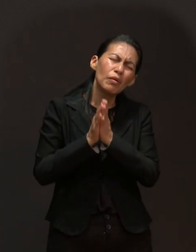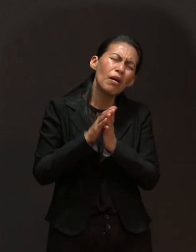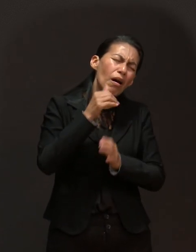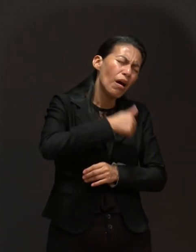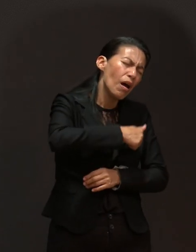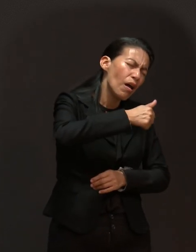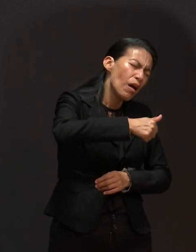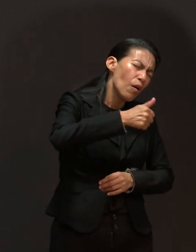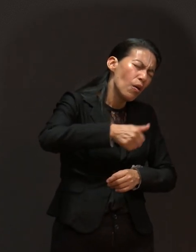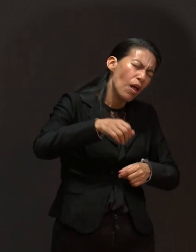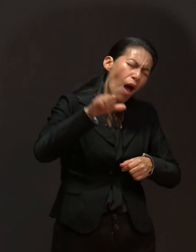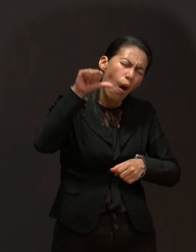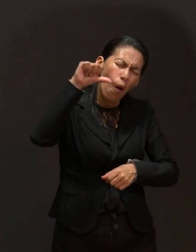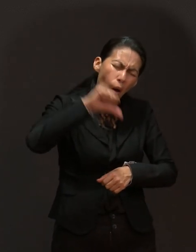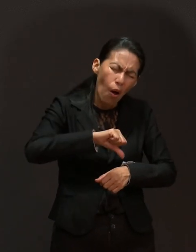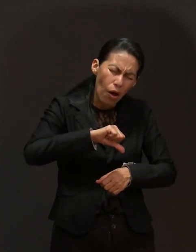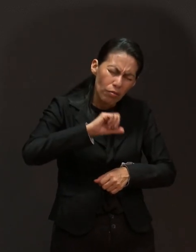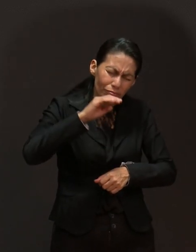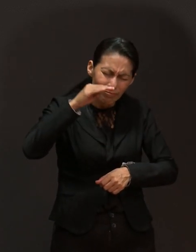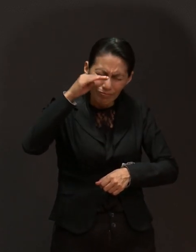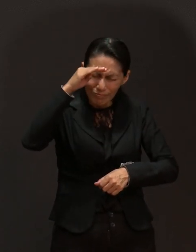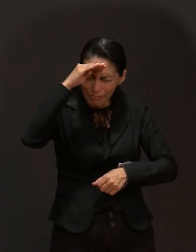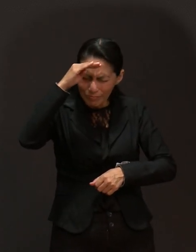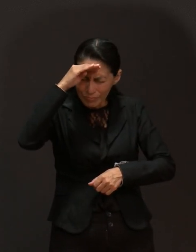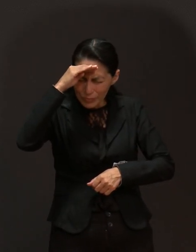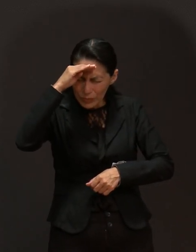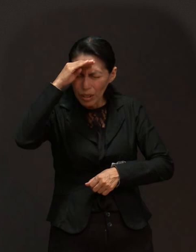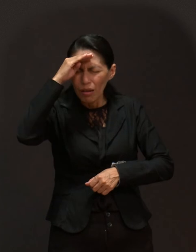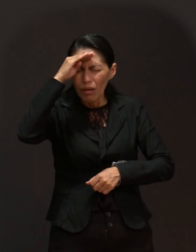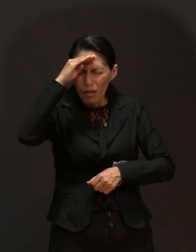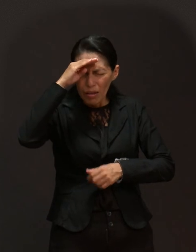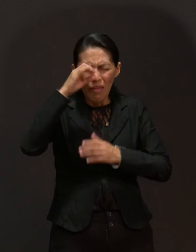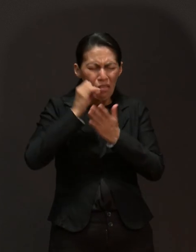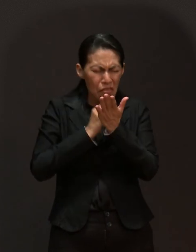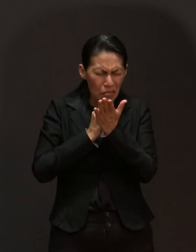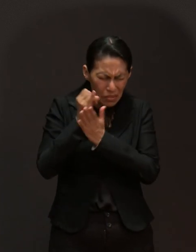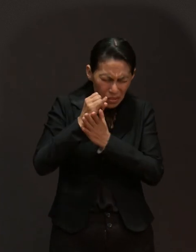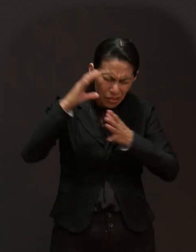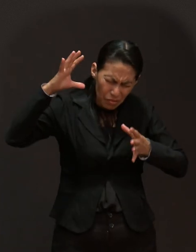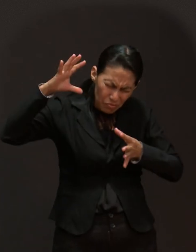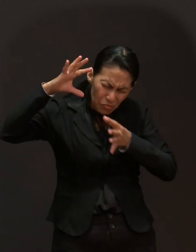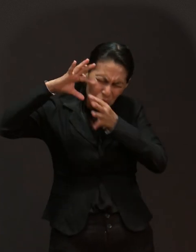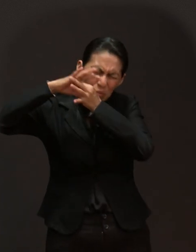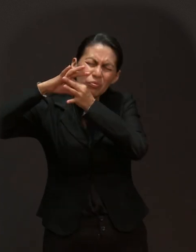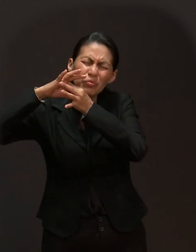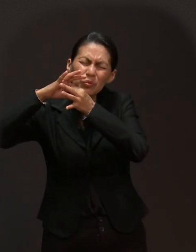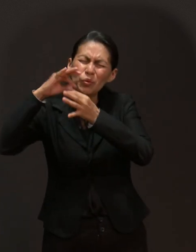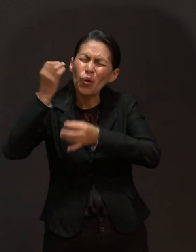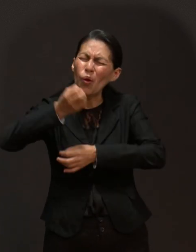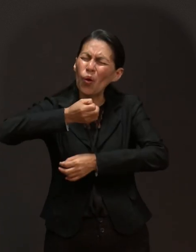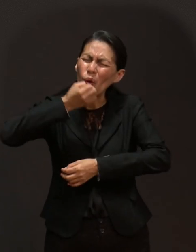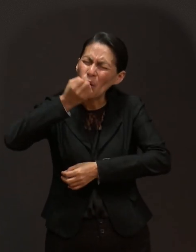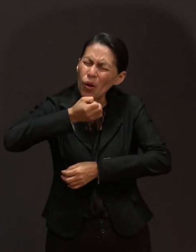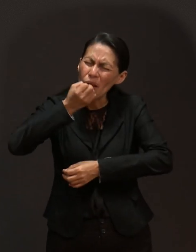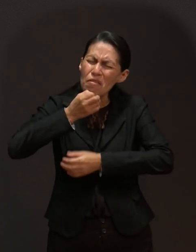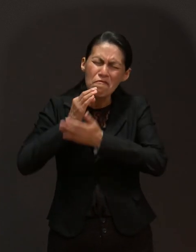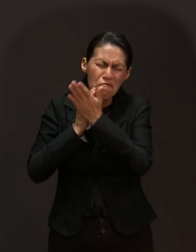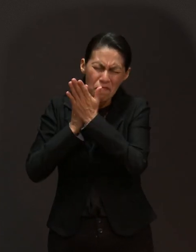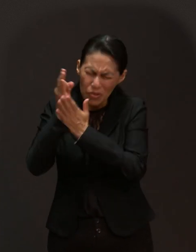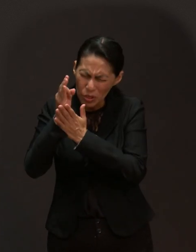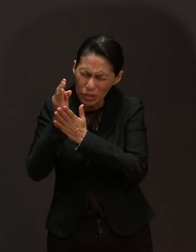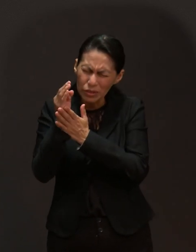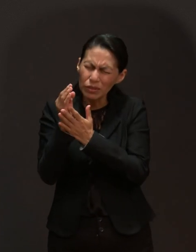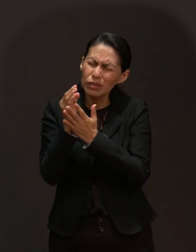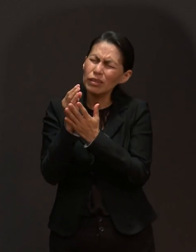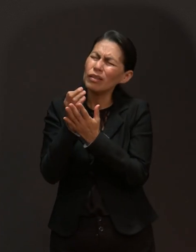día de hoy Sea un momento de reflexión Y podamos buscarte Más en oración Padre mío Podamos depender de ti Y podamos